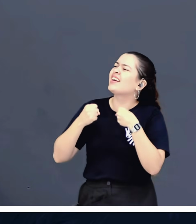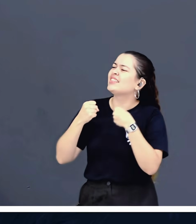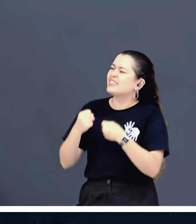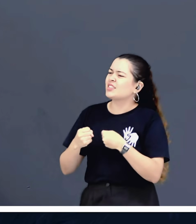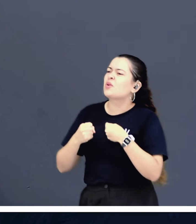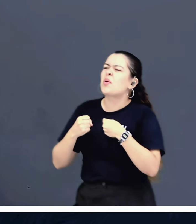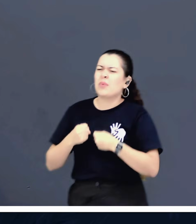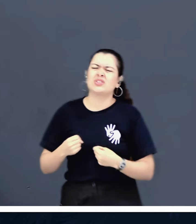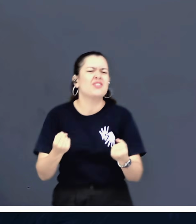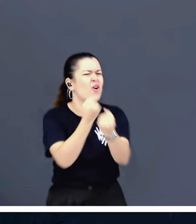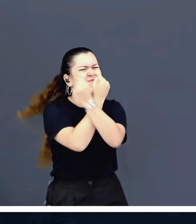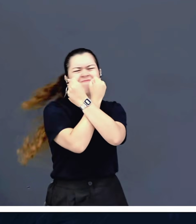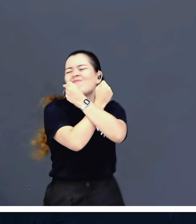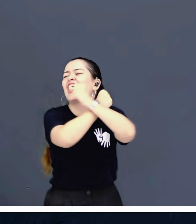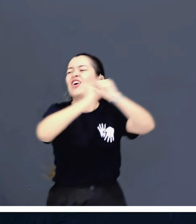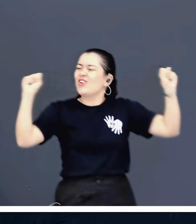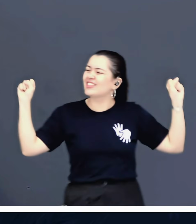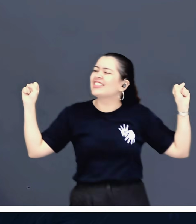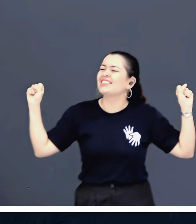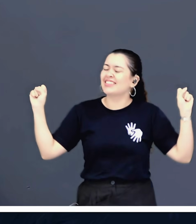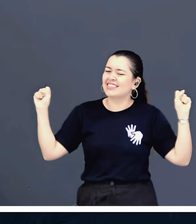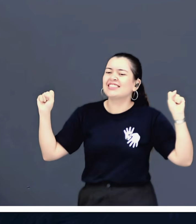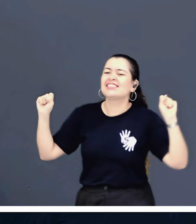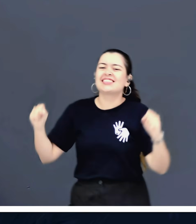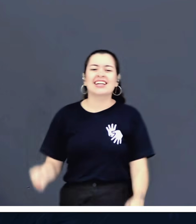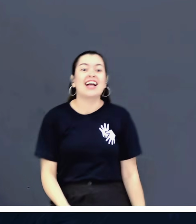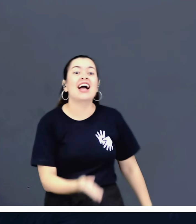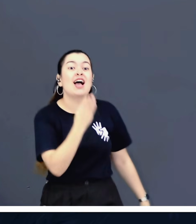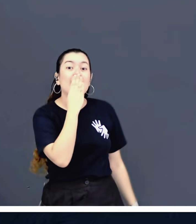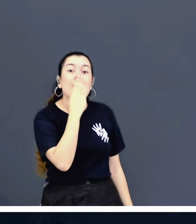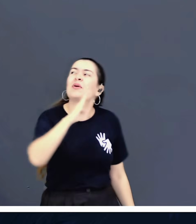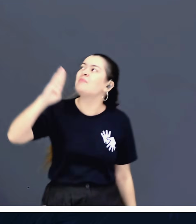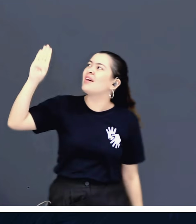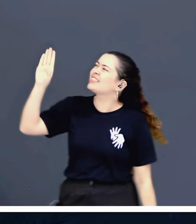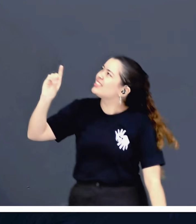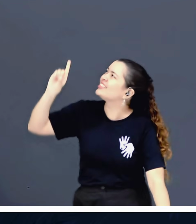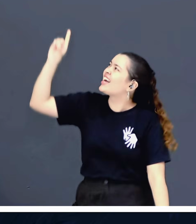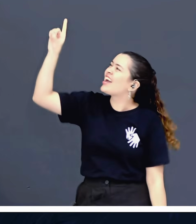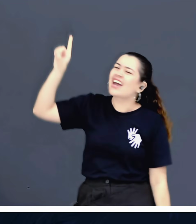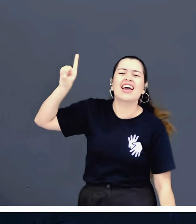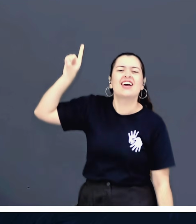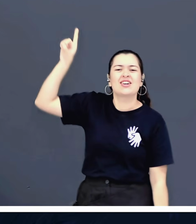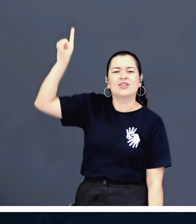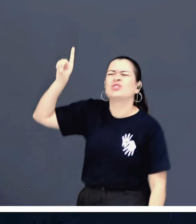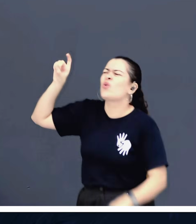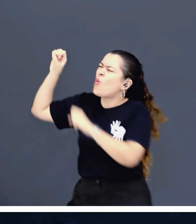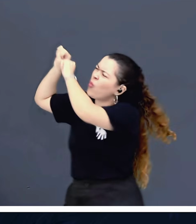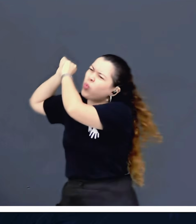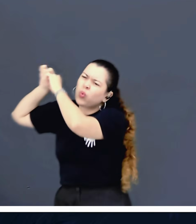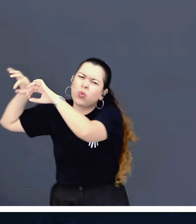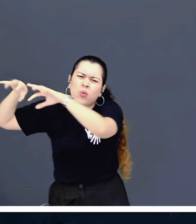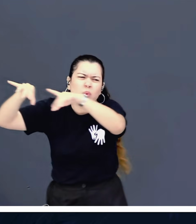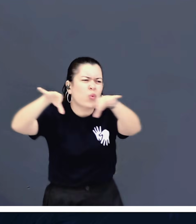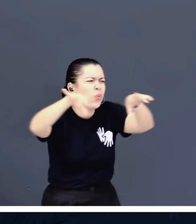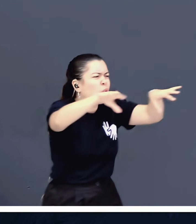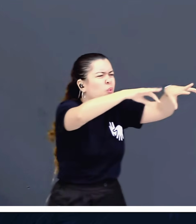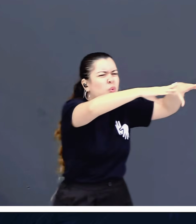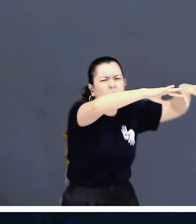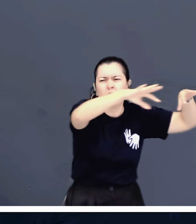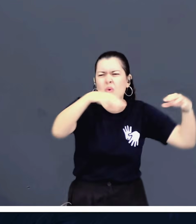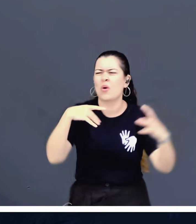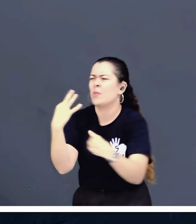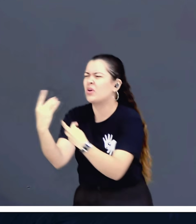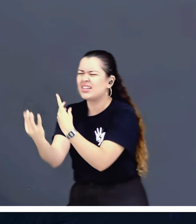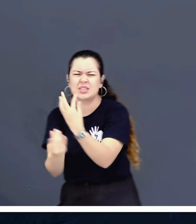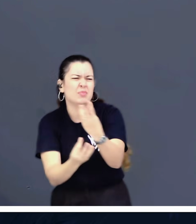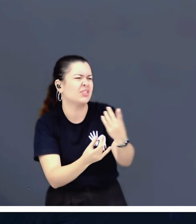poder. Agora o impossível vai acontecer. É a promessa de Deus. O povo vai